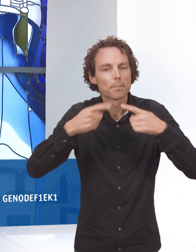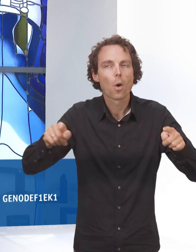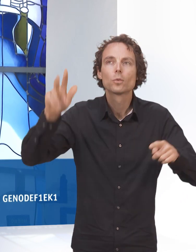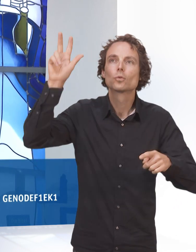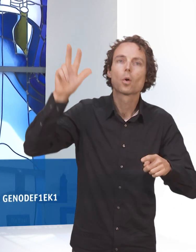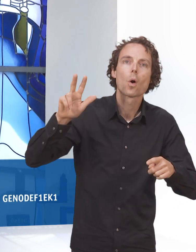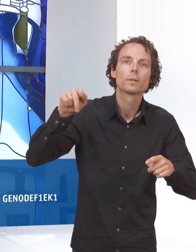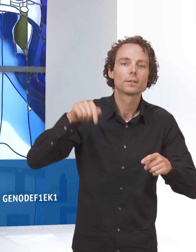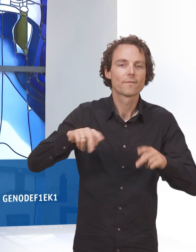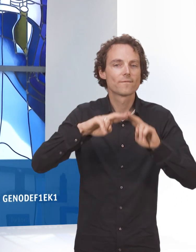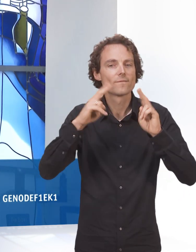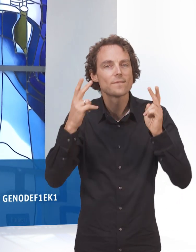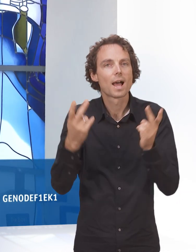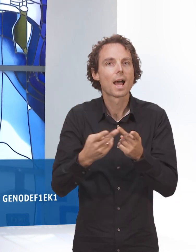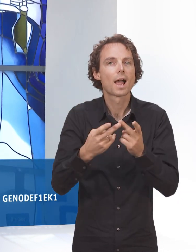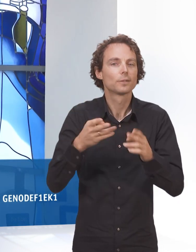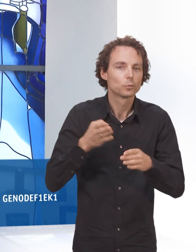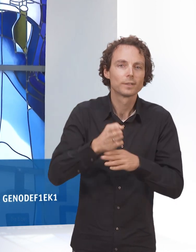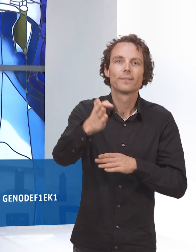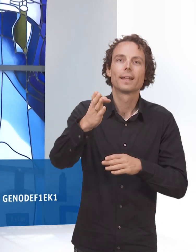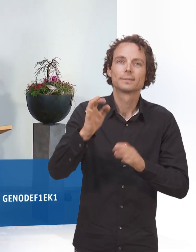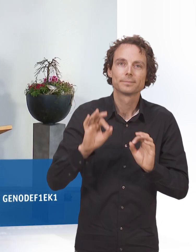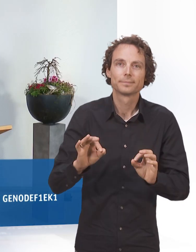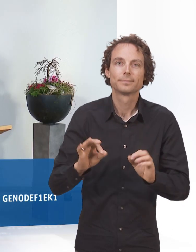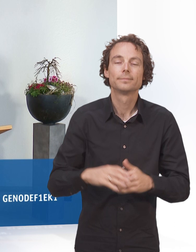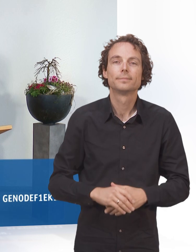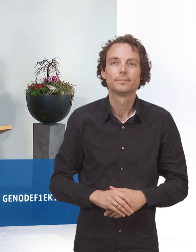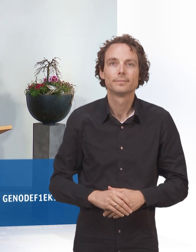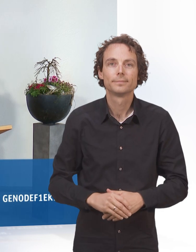Gottes in dieser Welt unterwegs sein dürfen.